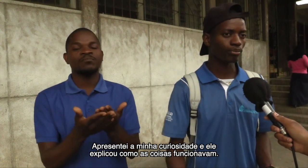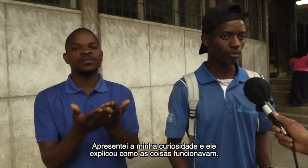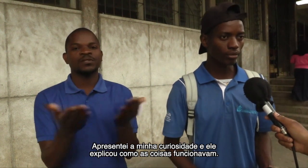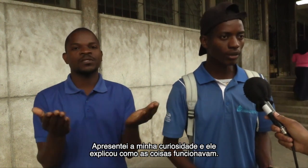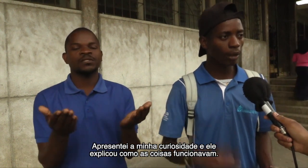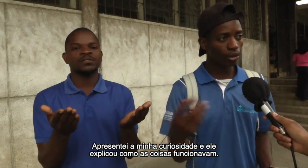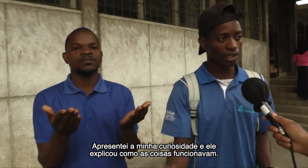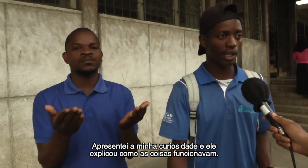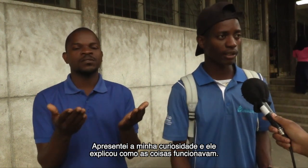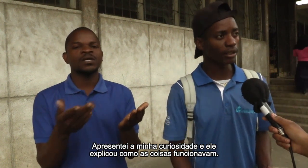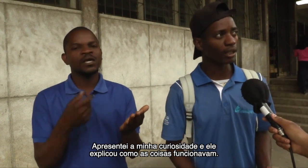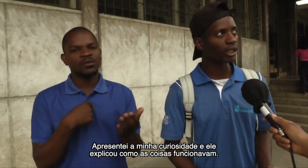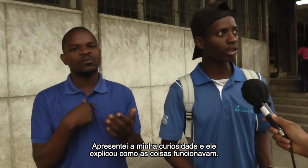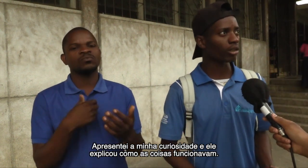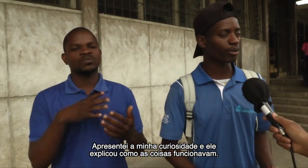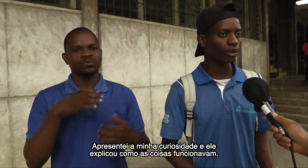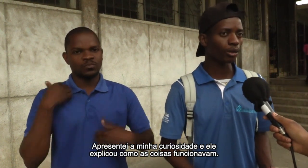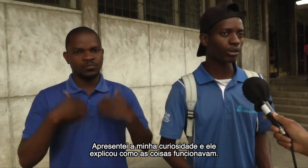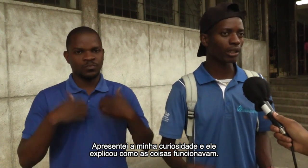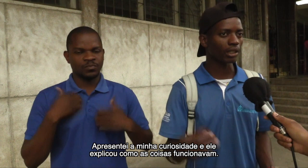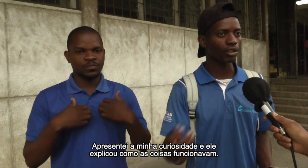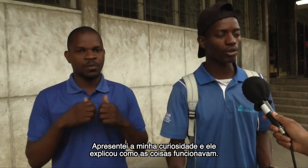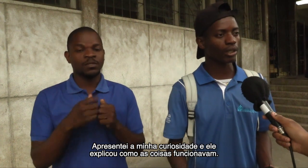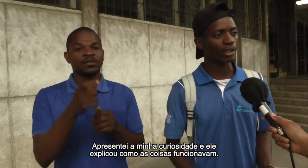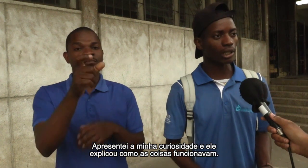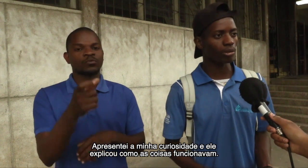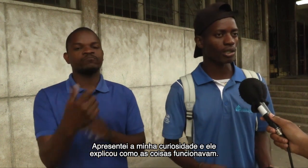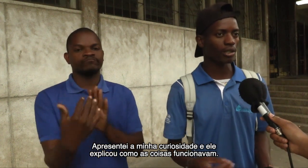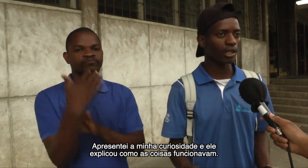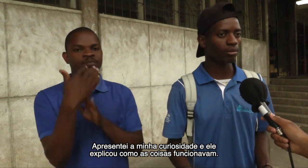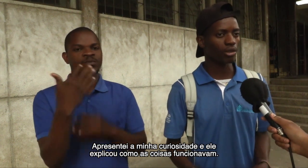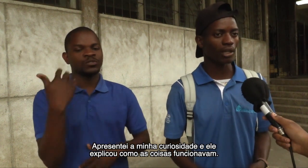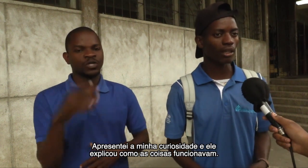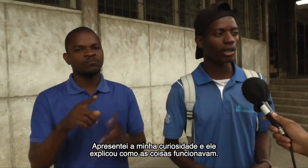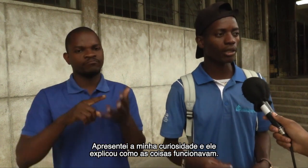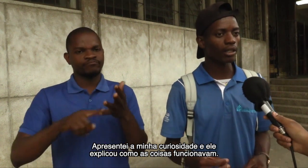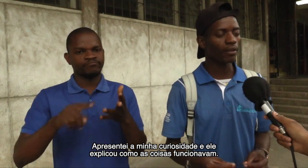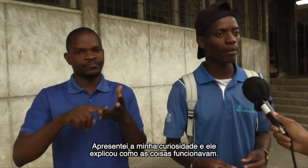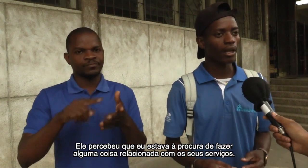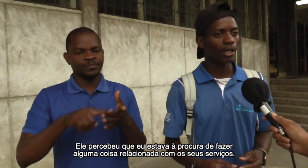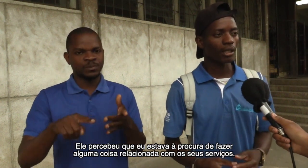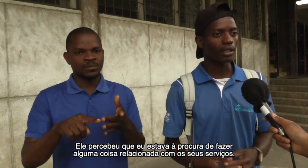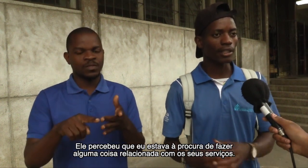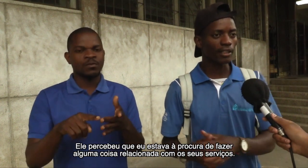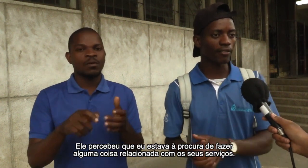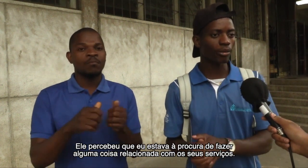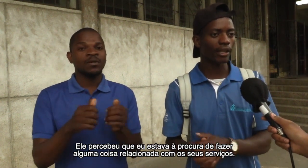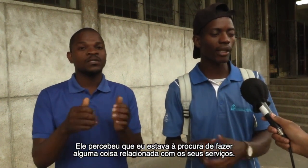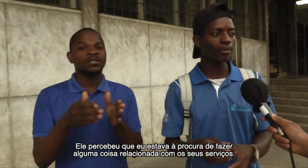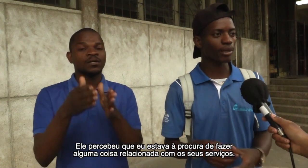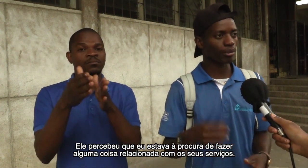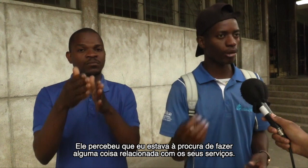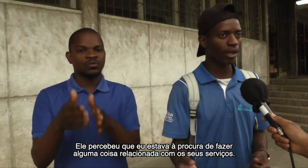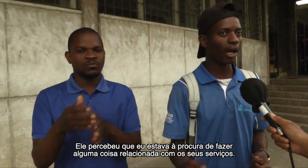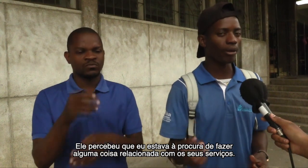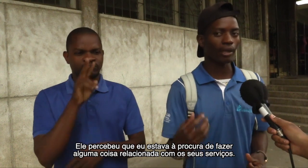curiosidade. Então, ele explicou-me que isto é aquilo, mais aquilo, mais aquilo. Então, de certa forma,